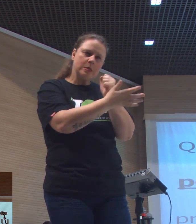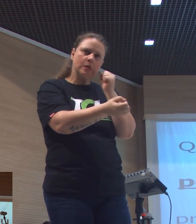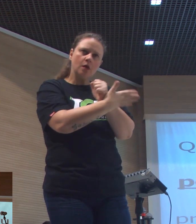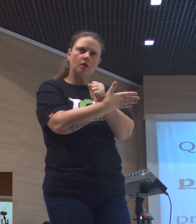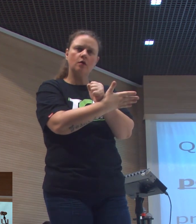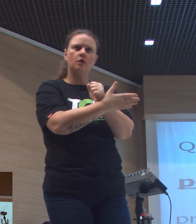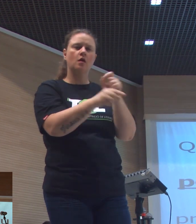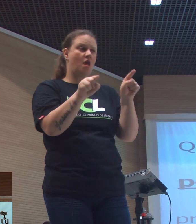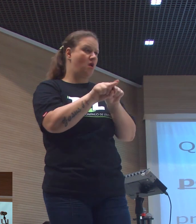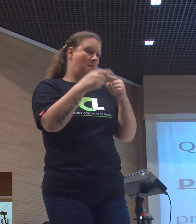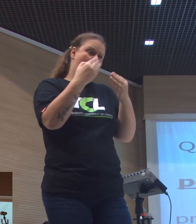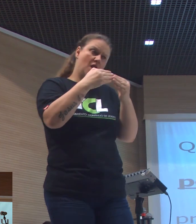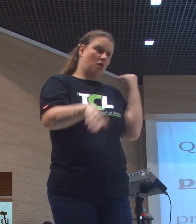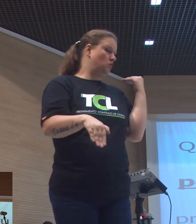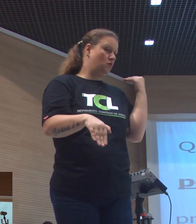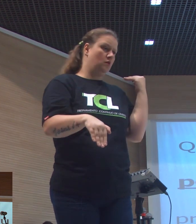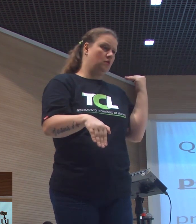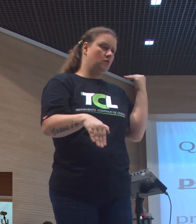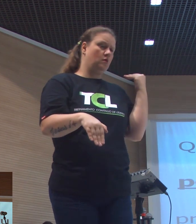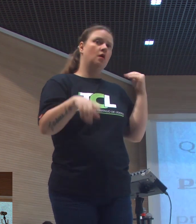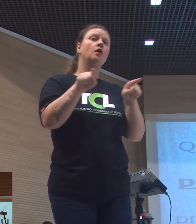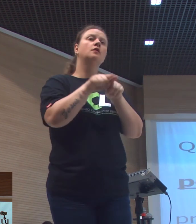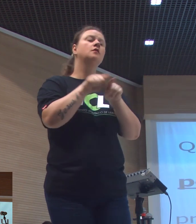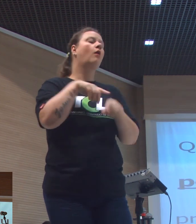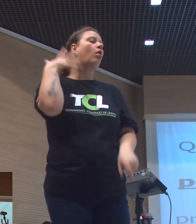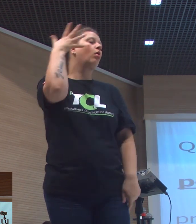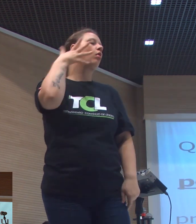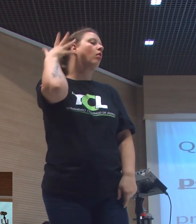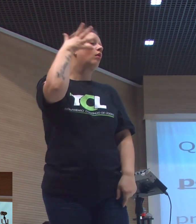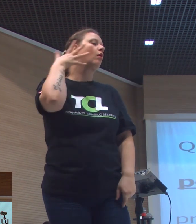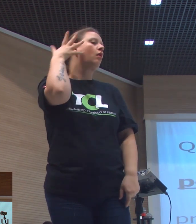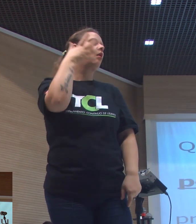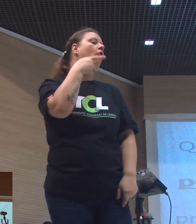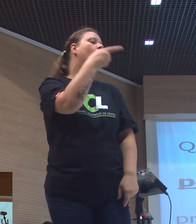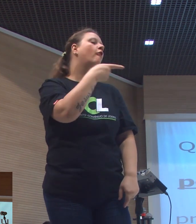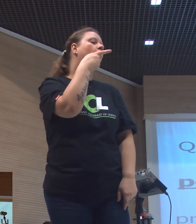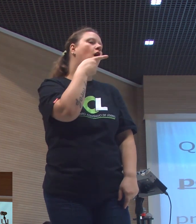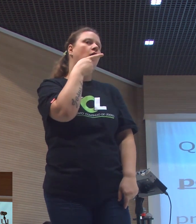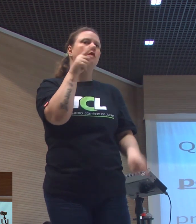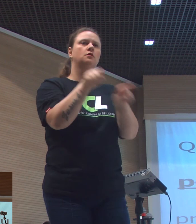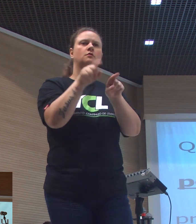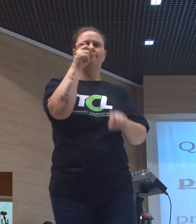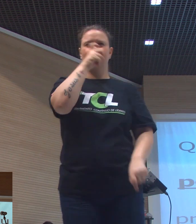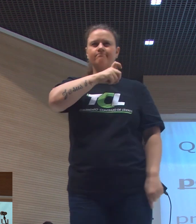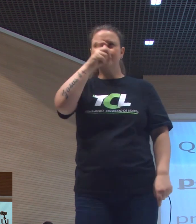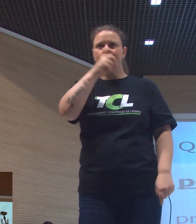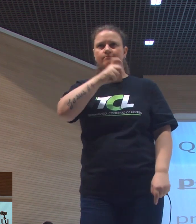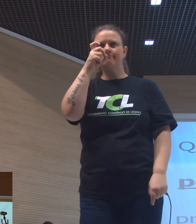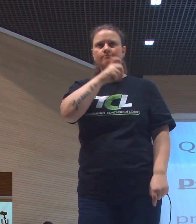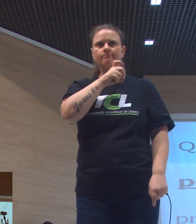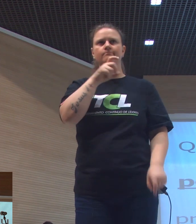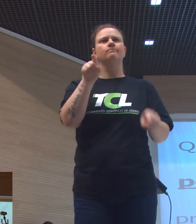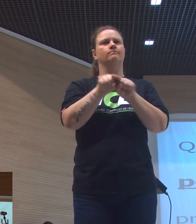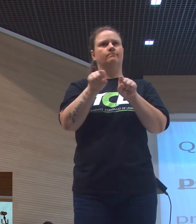que discorda de discursos pautados em mentiras